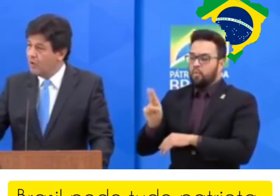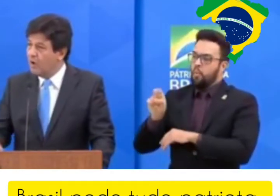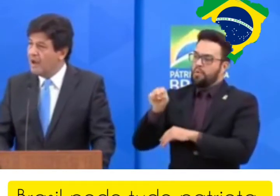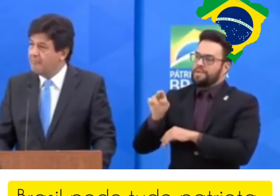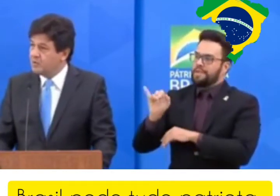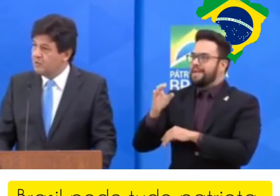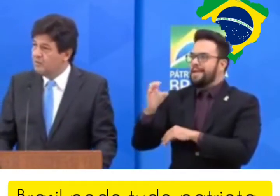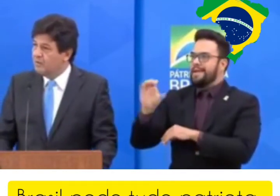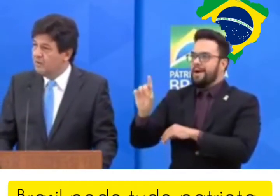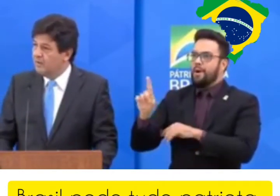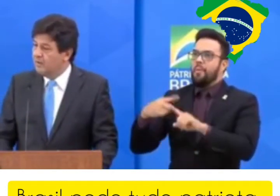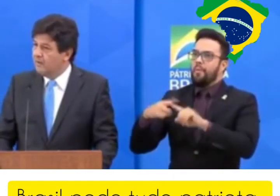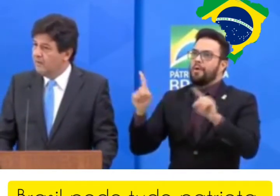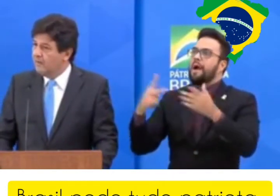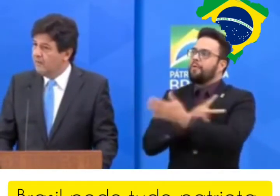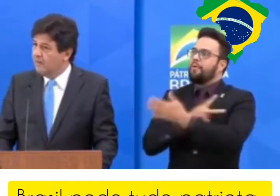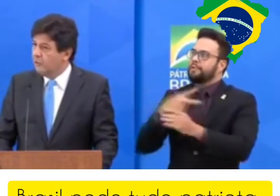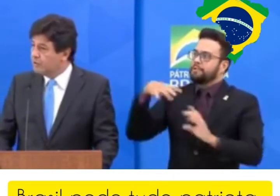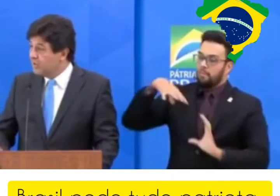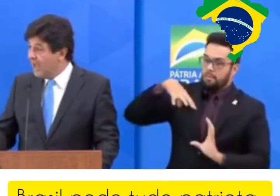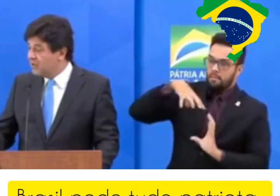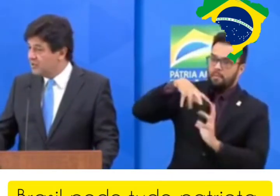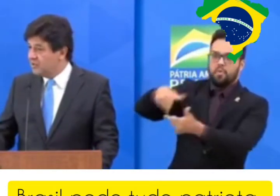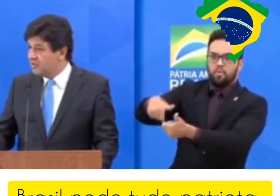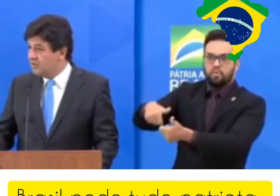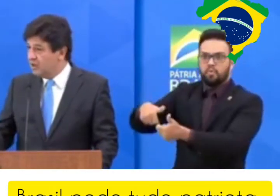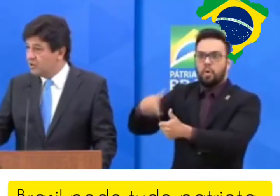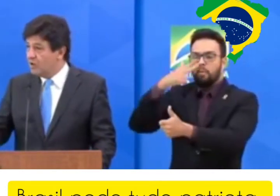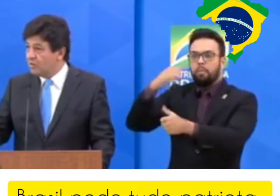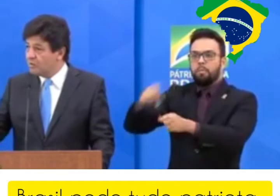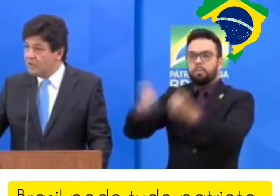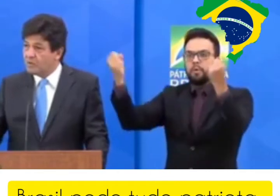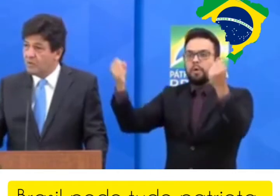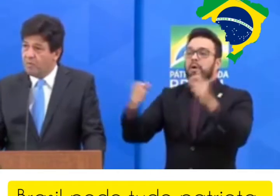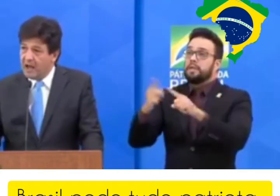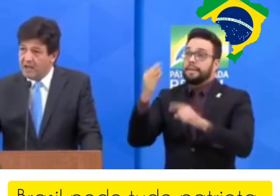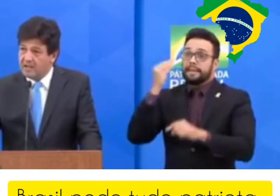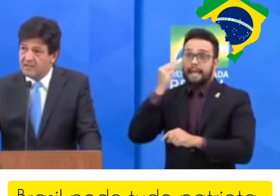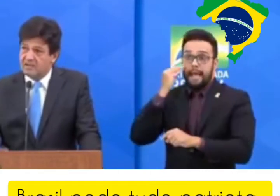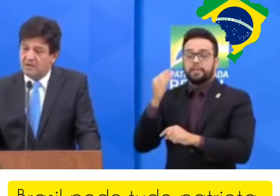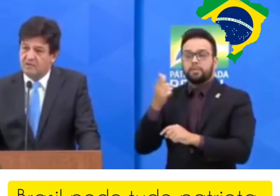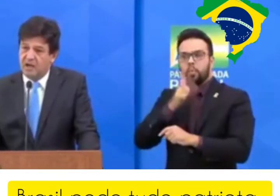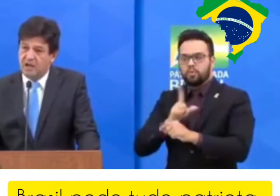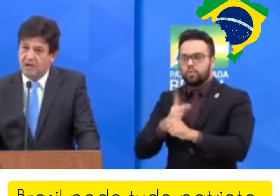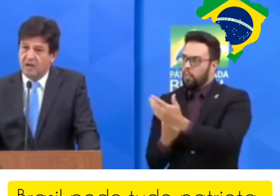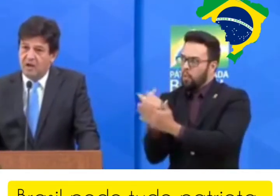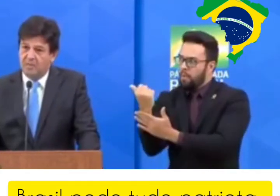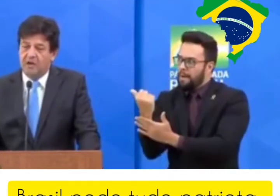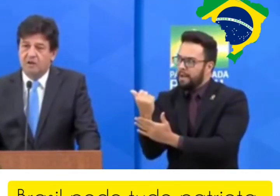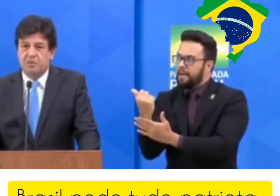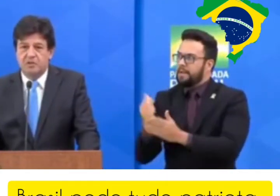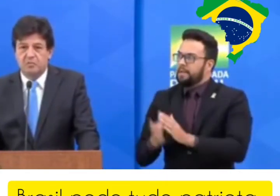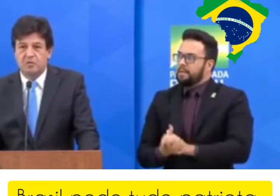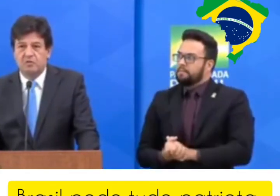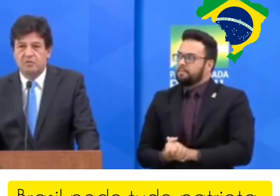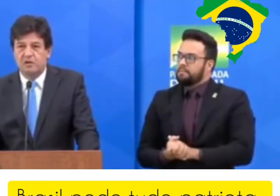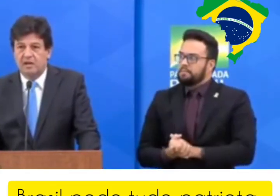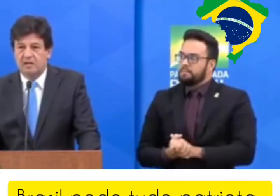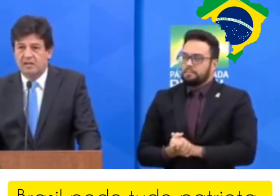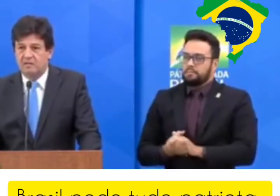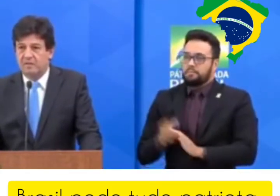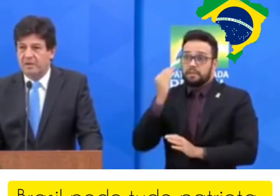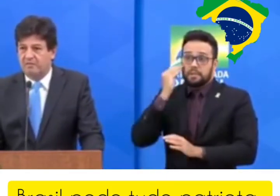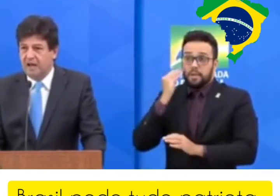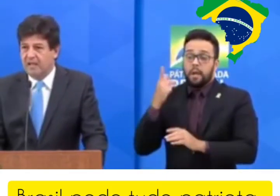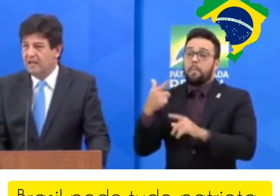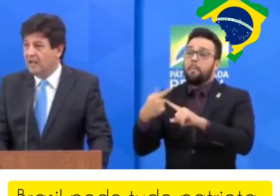mundo entrou em colapso. Os testes, nós só conseguimos comprar esses que estão chegando porque nós pedimos o auxílio